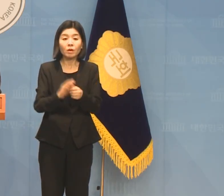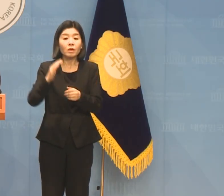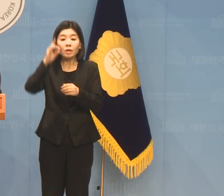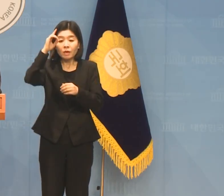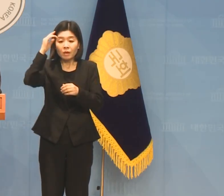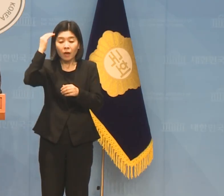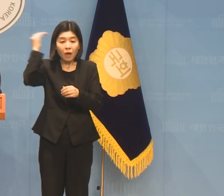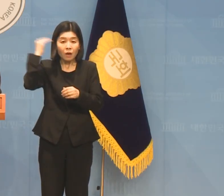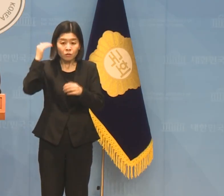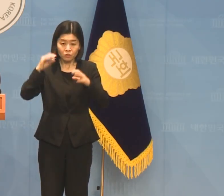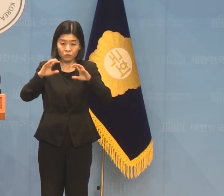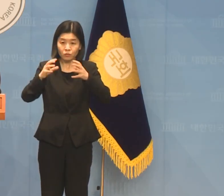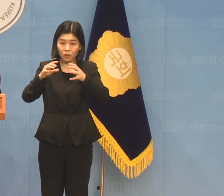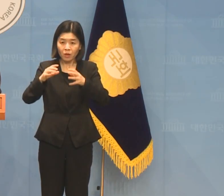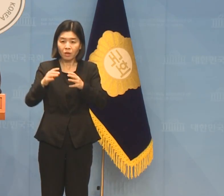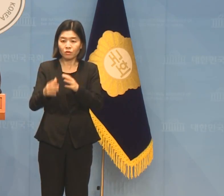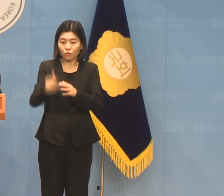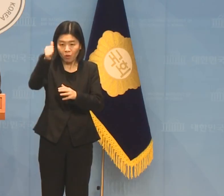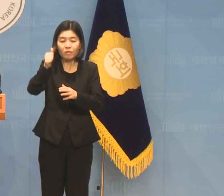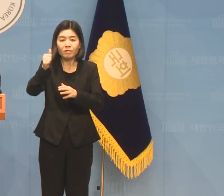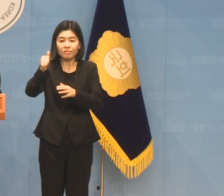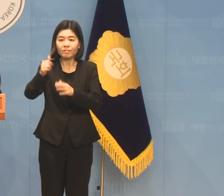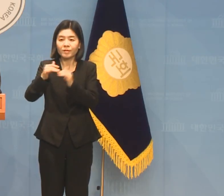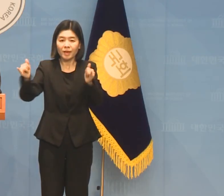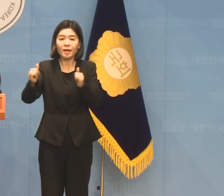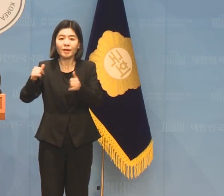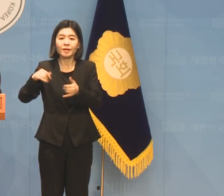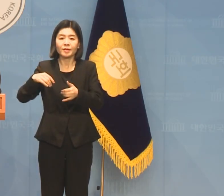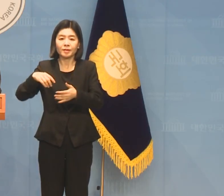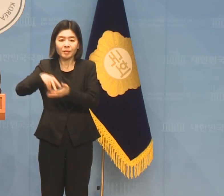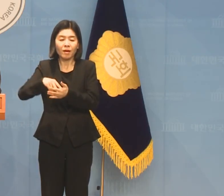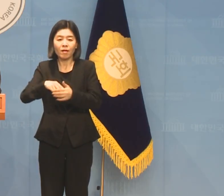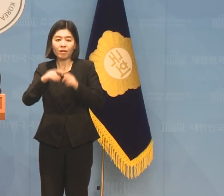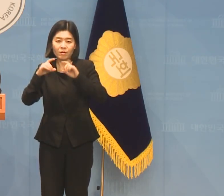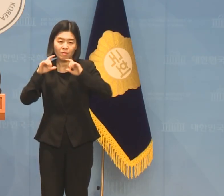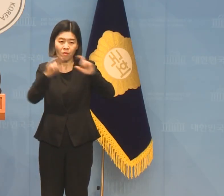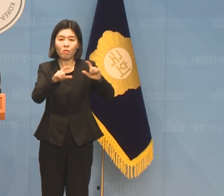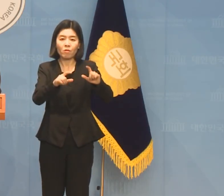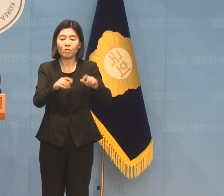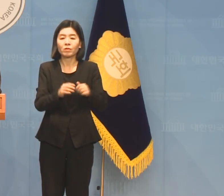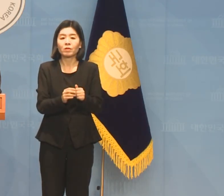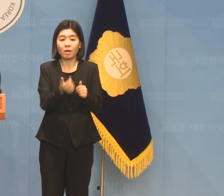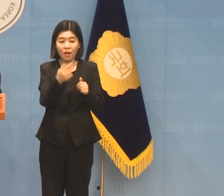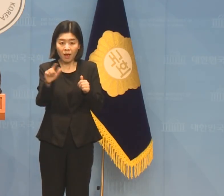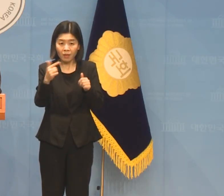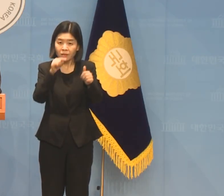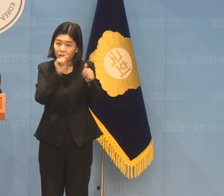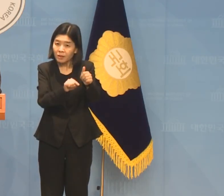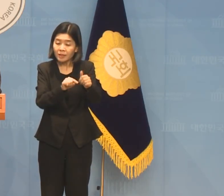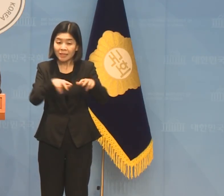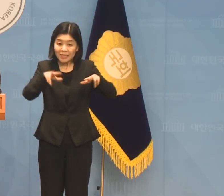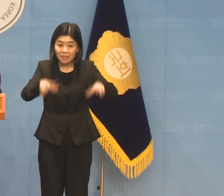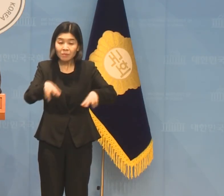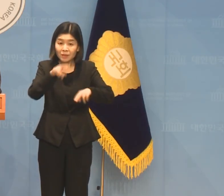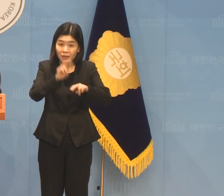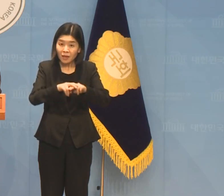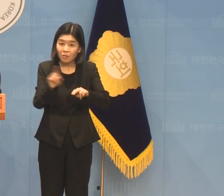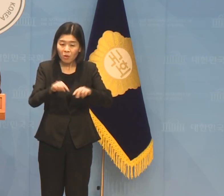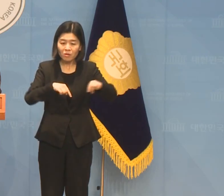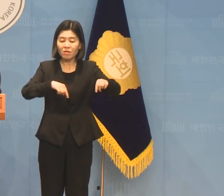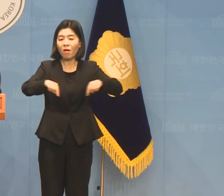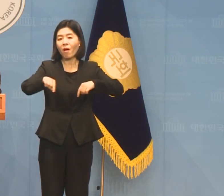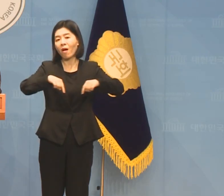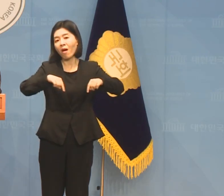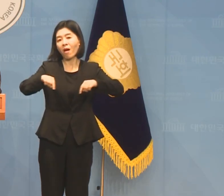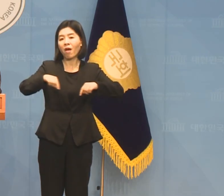대한민국의 주권자인 국민의 이름으로 경고합니다. 지금 앉아있는 자리는 정치 노름을 하라고,